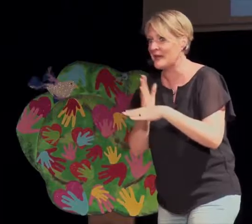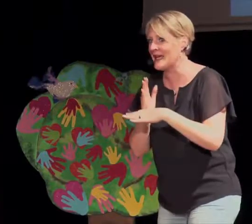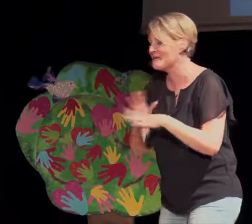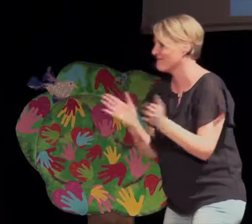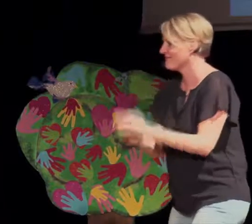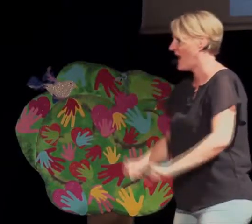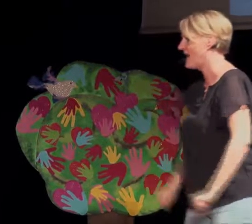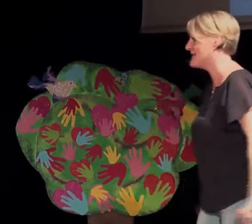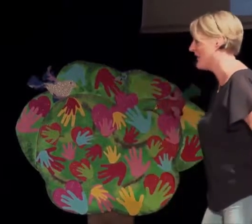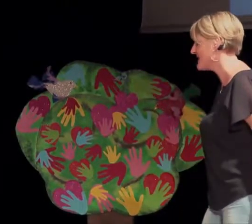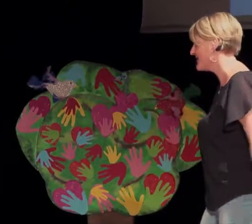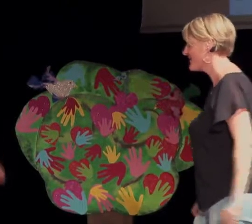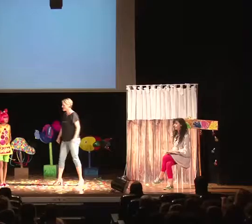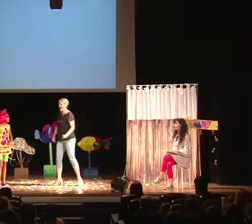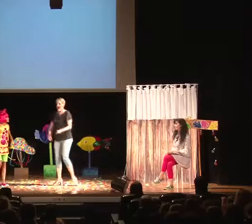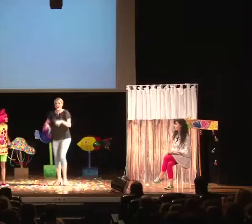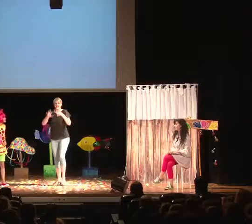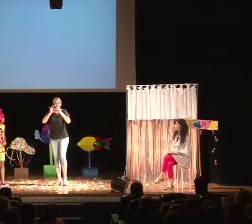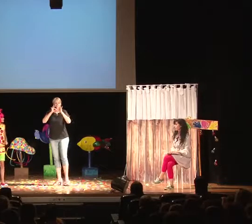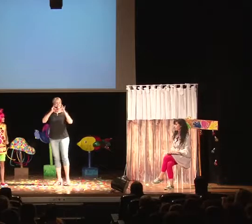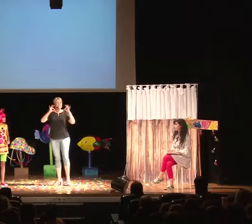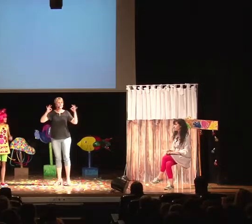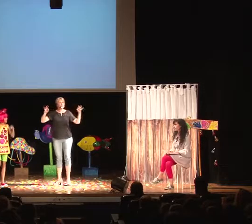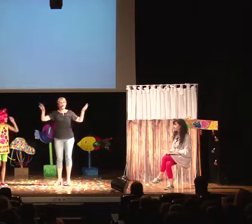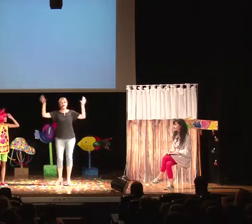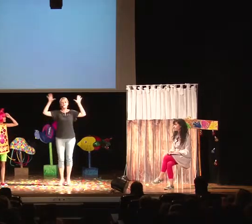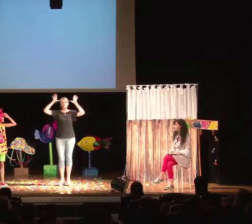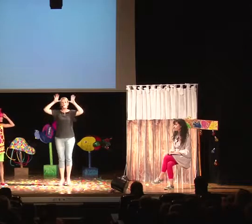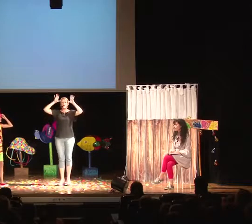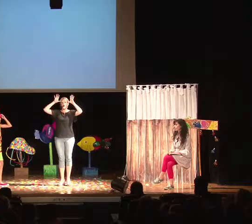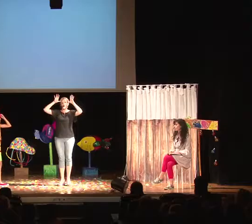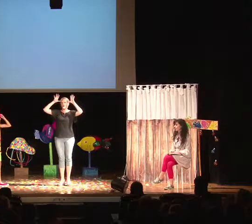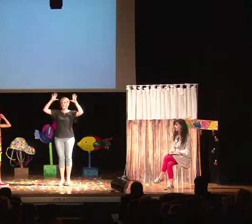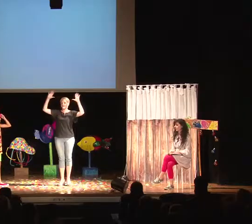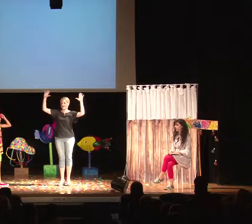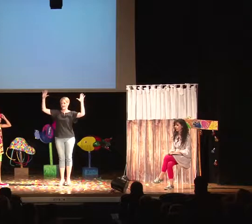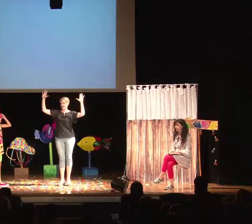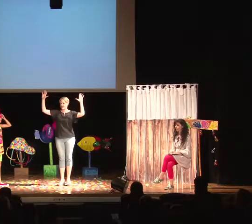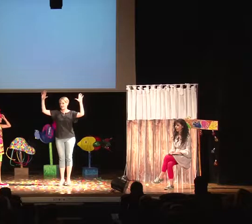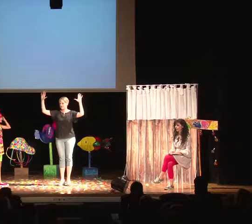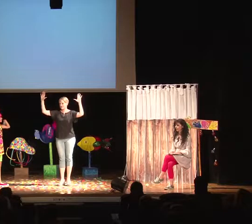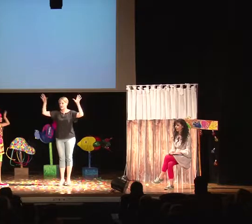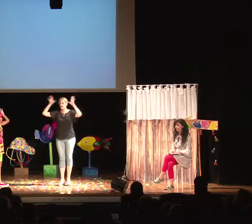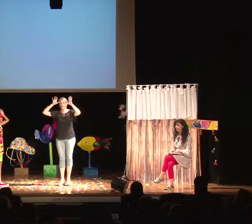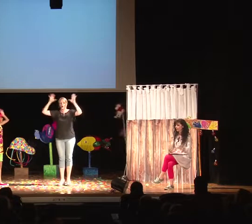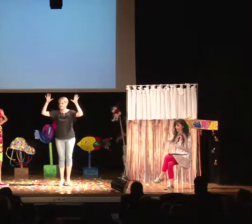prêts? Allez, c'est parti. C'est l'histoire du grand cerf. Et le grand